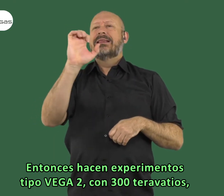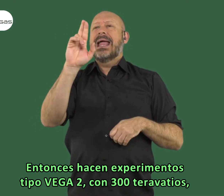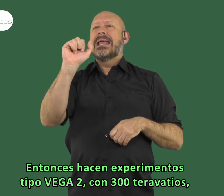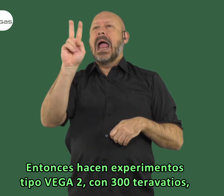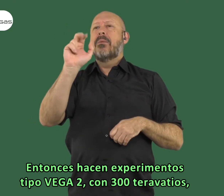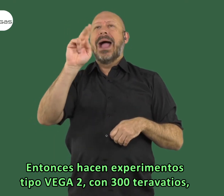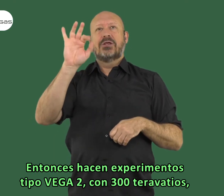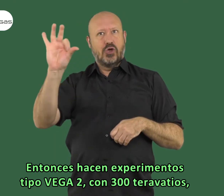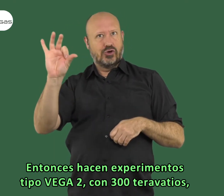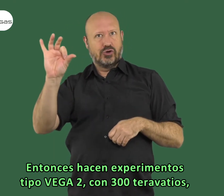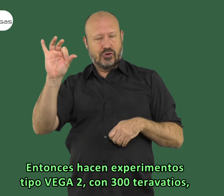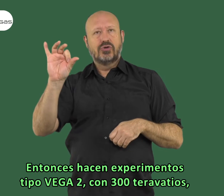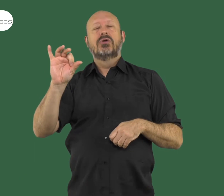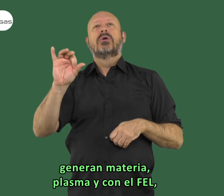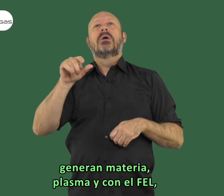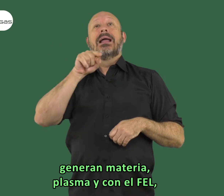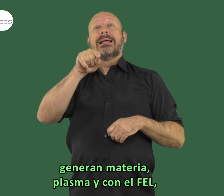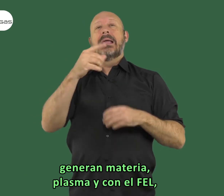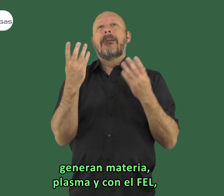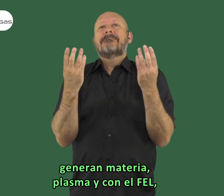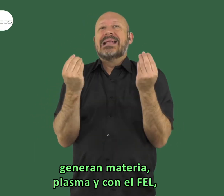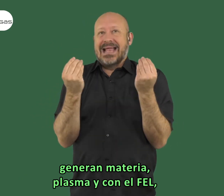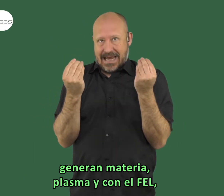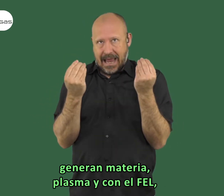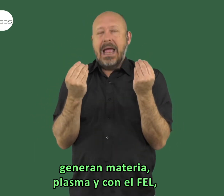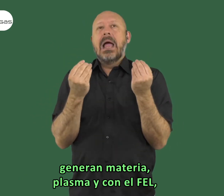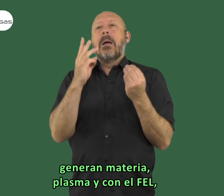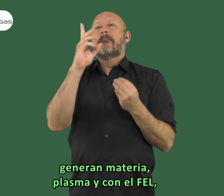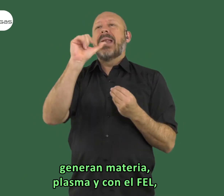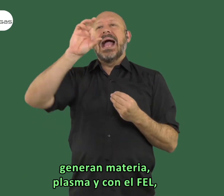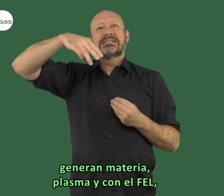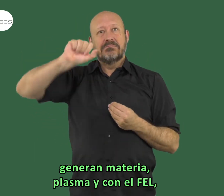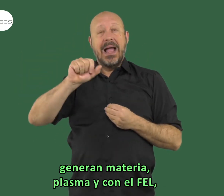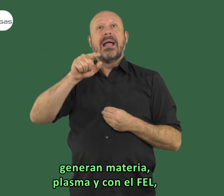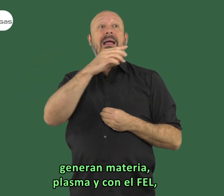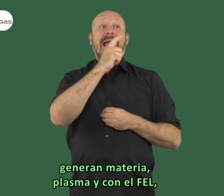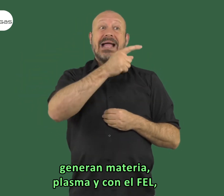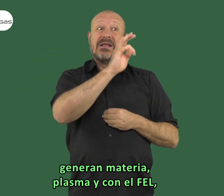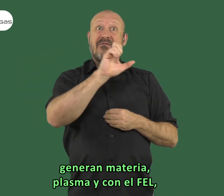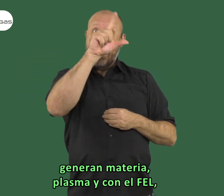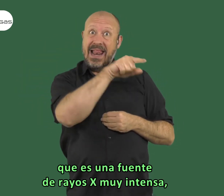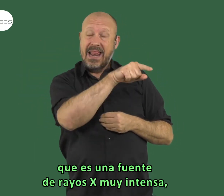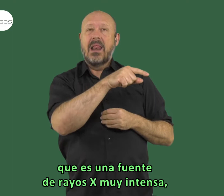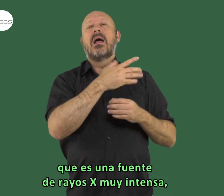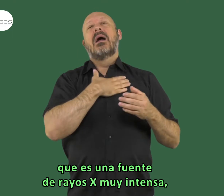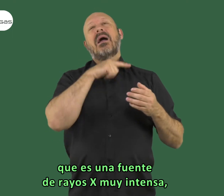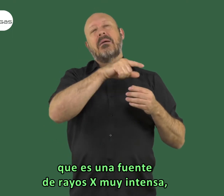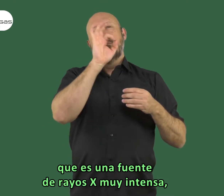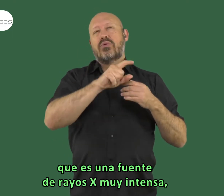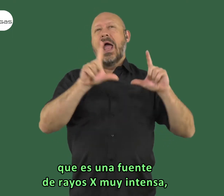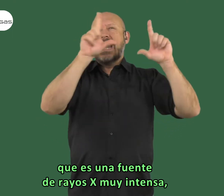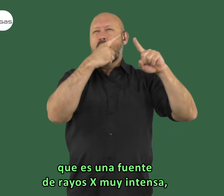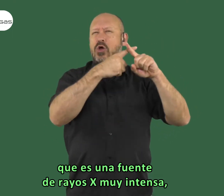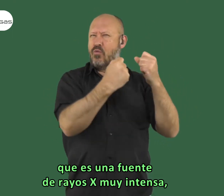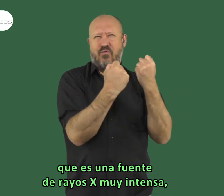será 300 terawatt, generan materia, plasma, y con el FEL, que es una